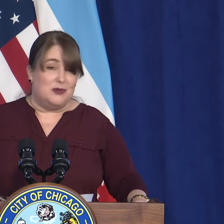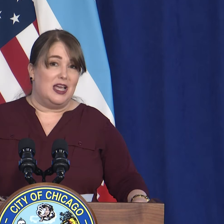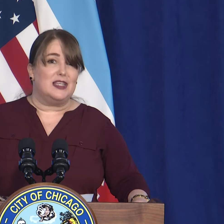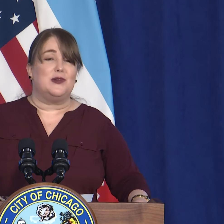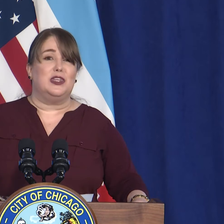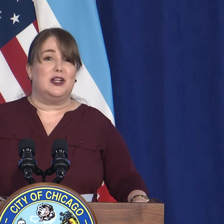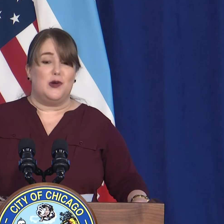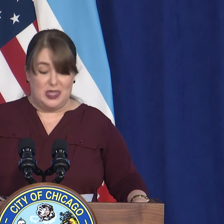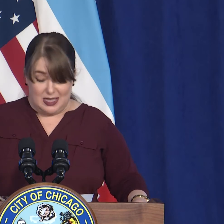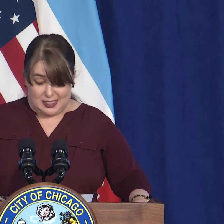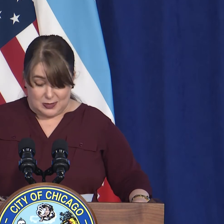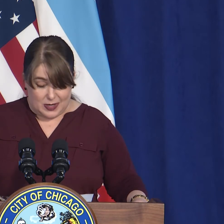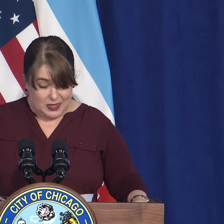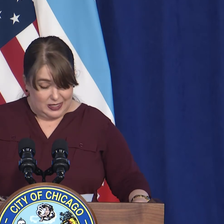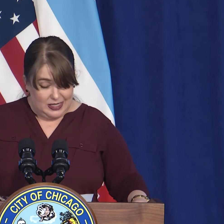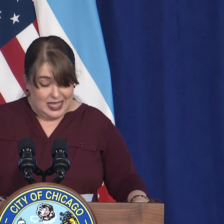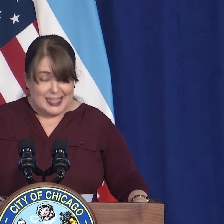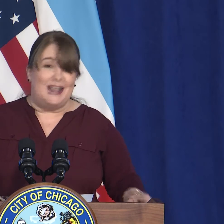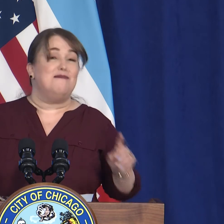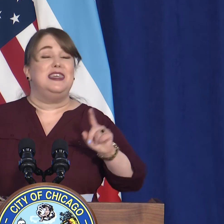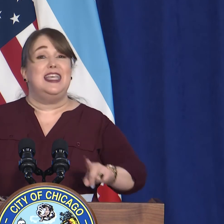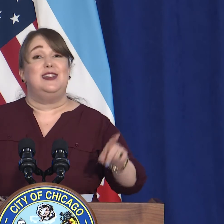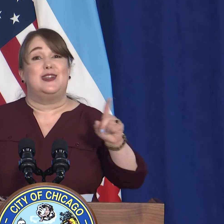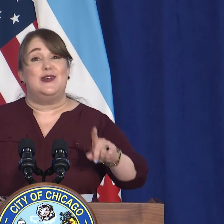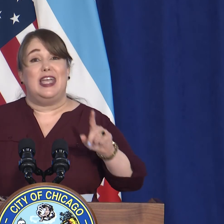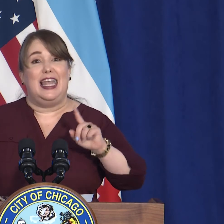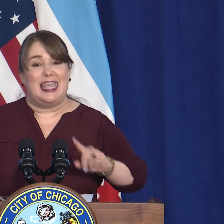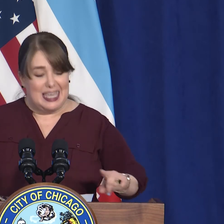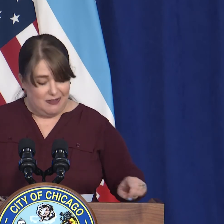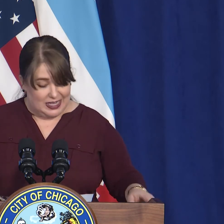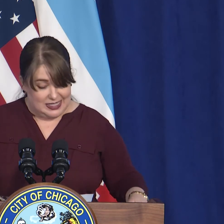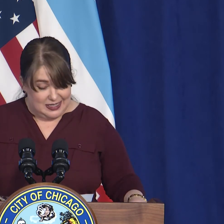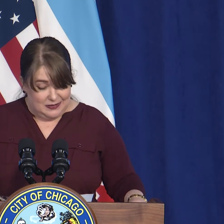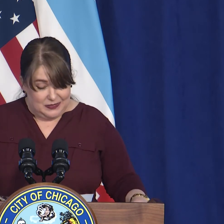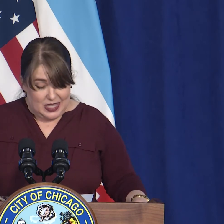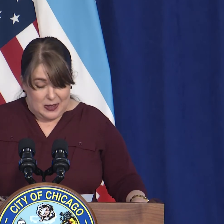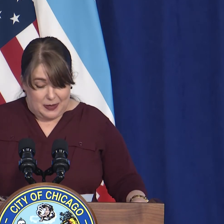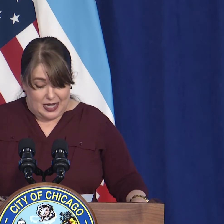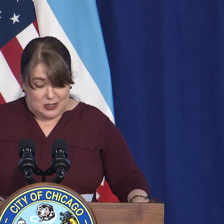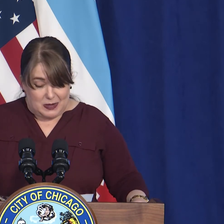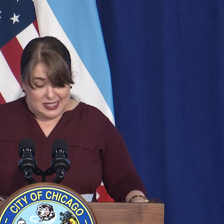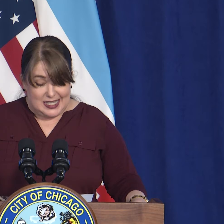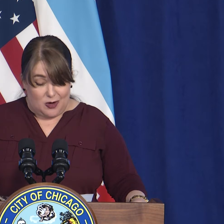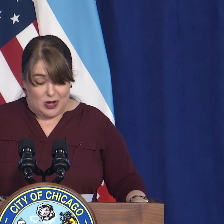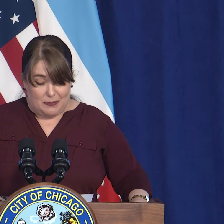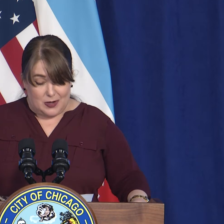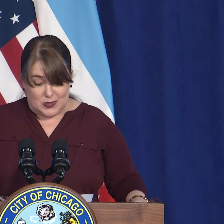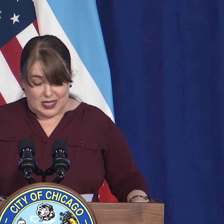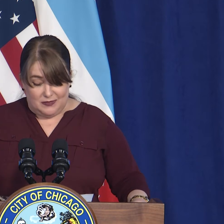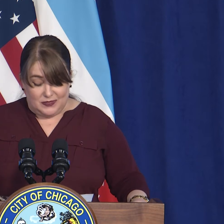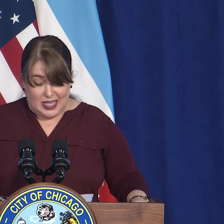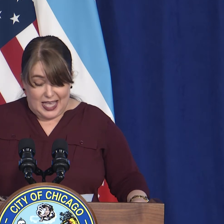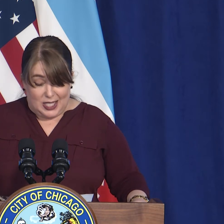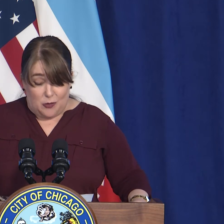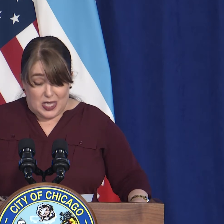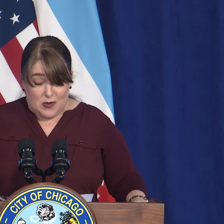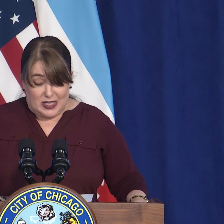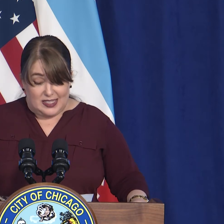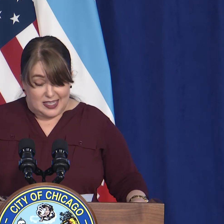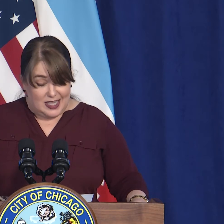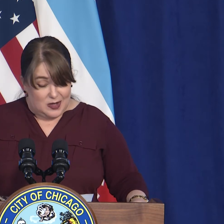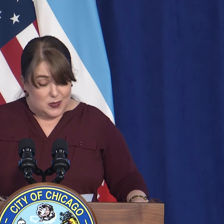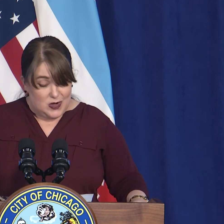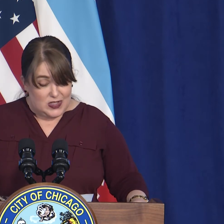completamente vacunadas contra el COVID-19 también son elegibles para los pases de Lollapalooza. El